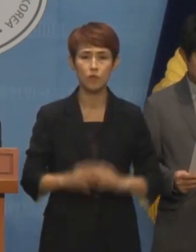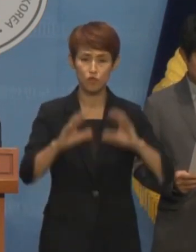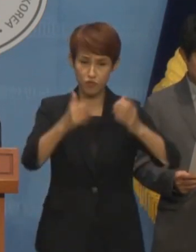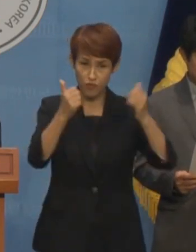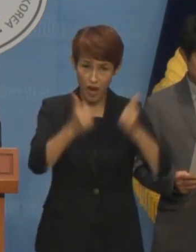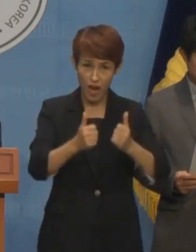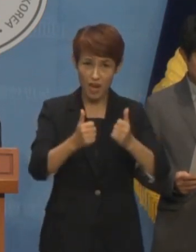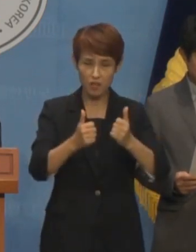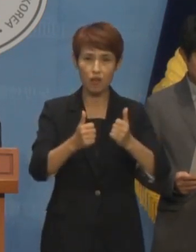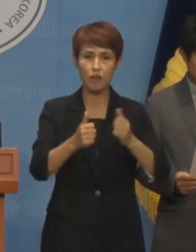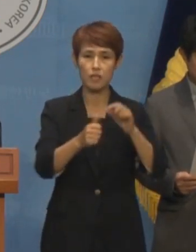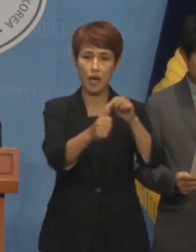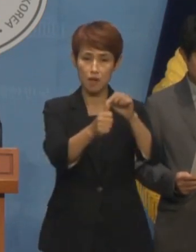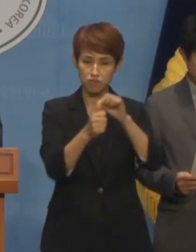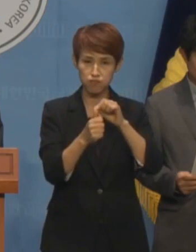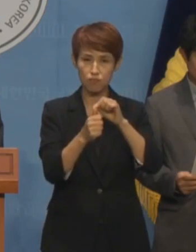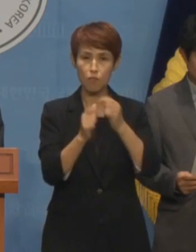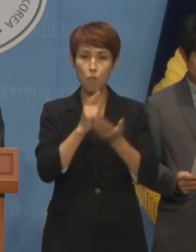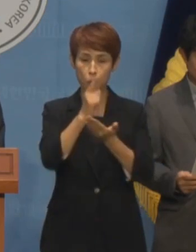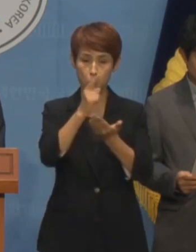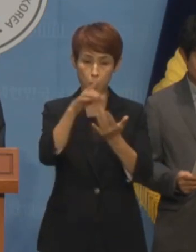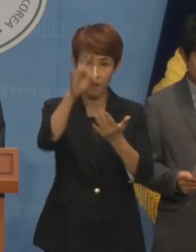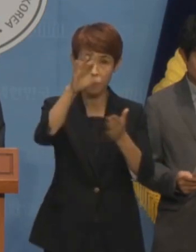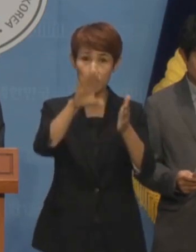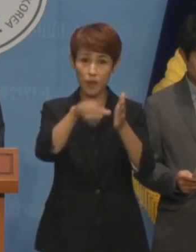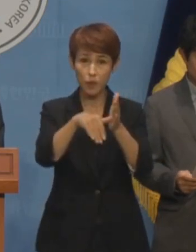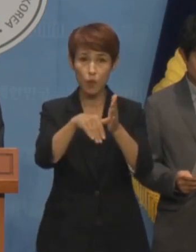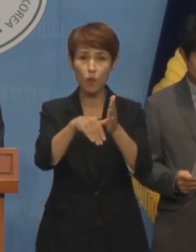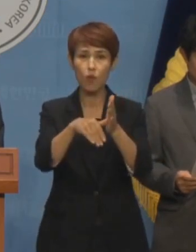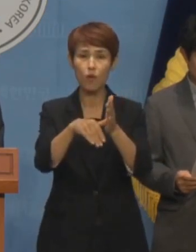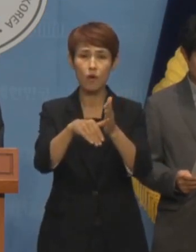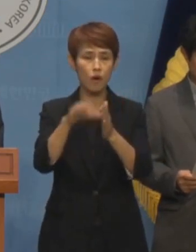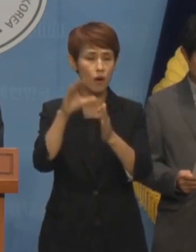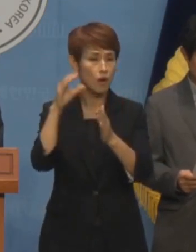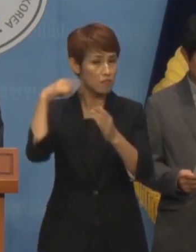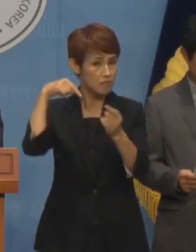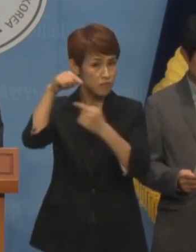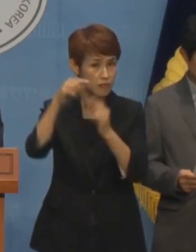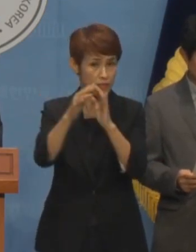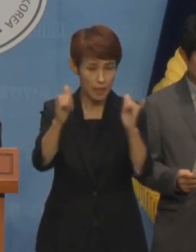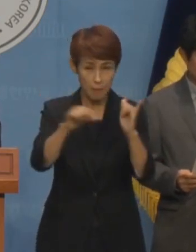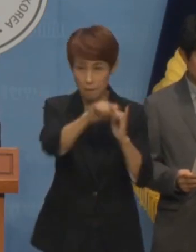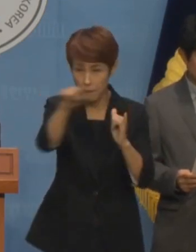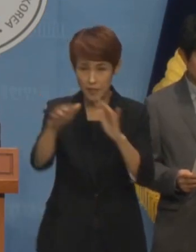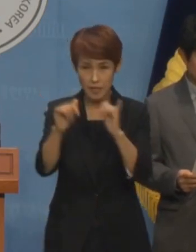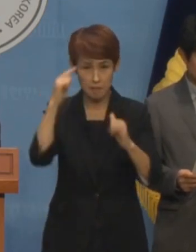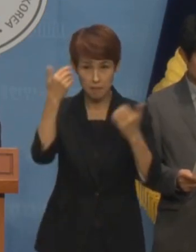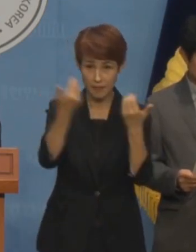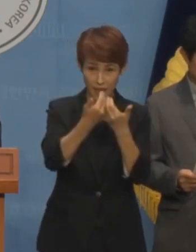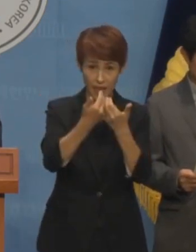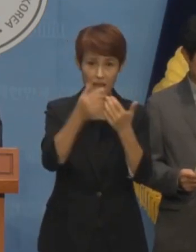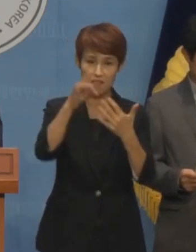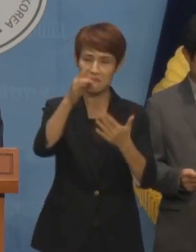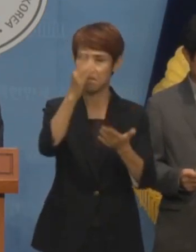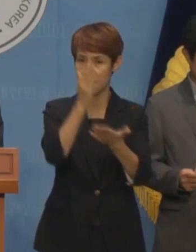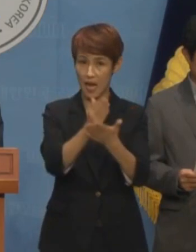국회에서 인사청문 보고서를 채택할 때도 인사청문 대상자의 채택에 반대하는 부대 의견을 담기도